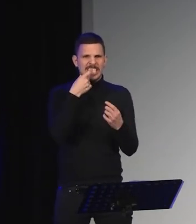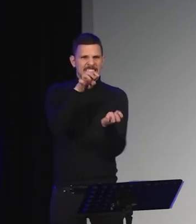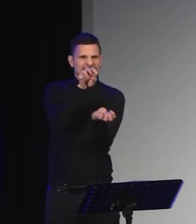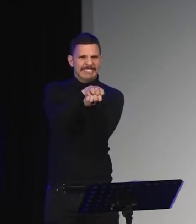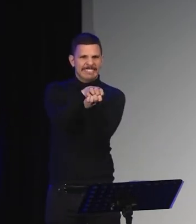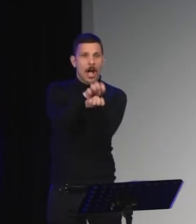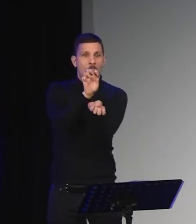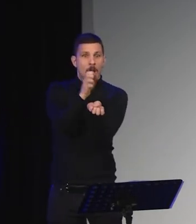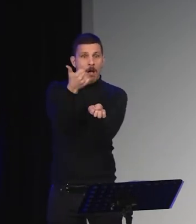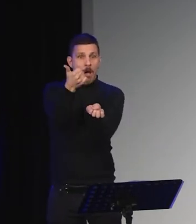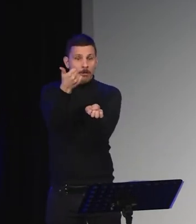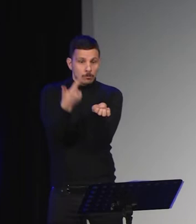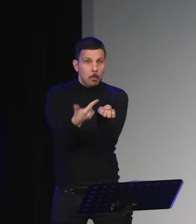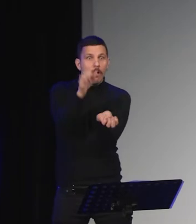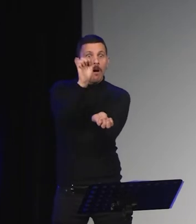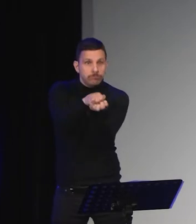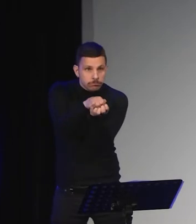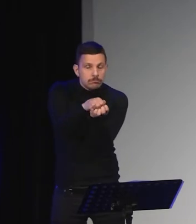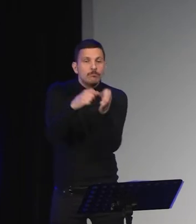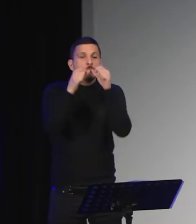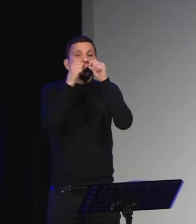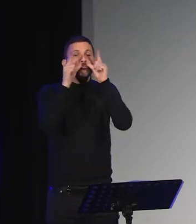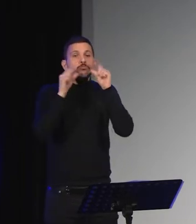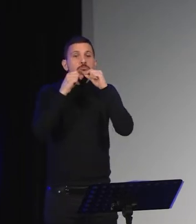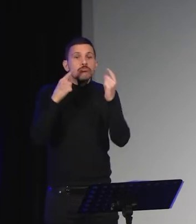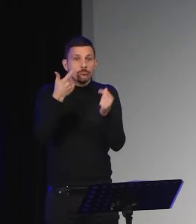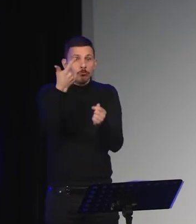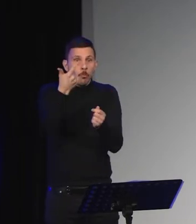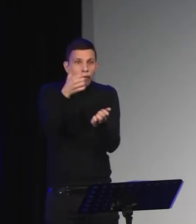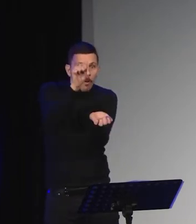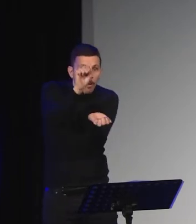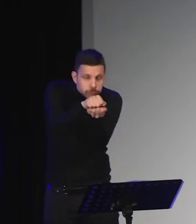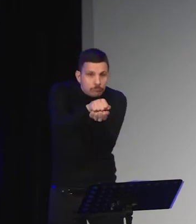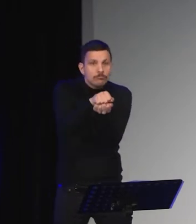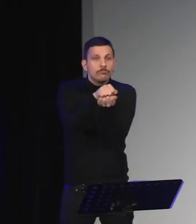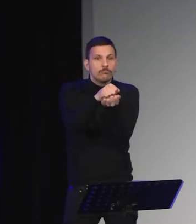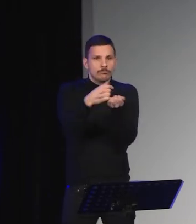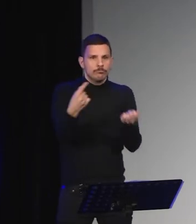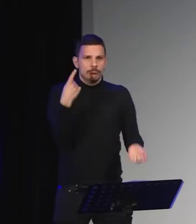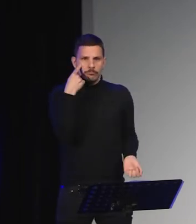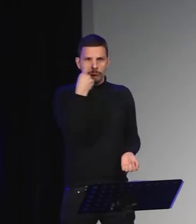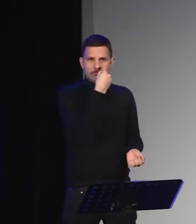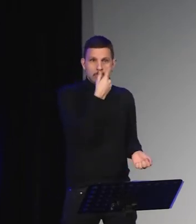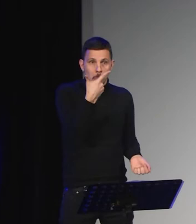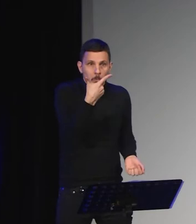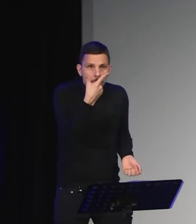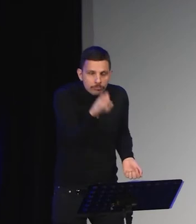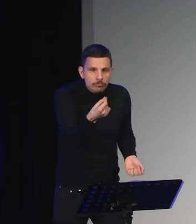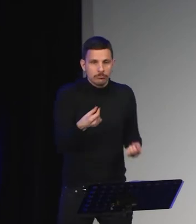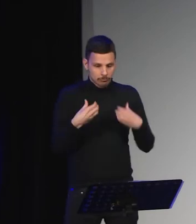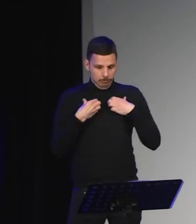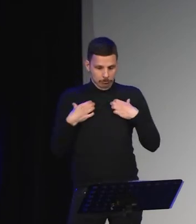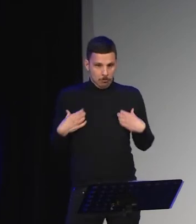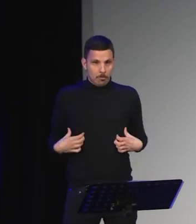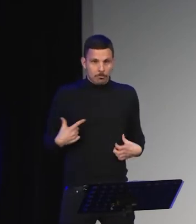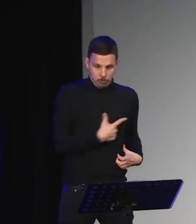haut collabore avec la lèvre du bas, comme l'œil de gauche collabore avec l'œil de droite, et les poumons entre eux, comme les